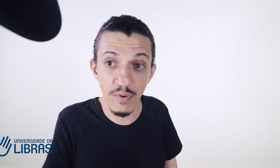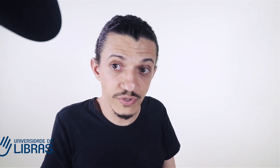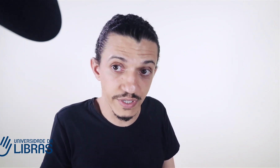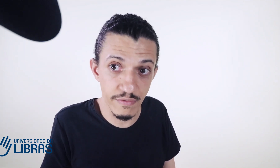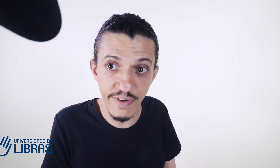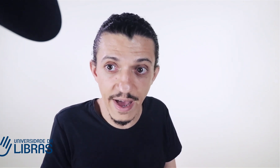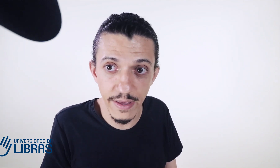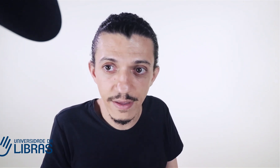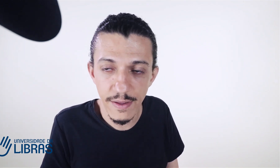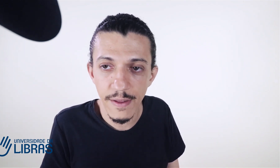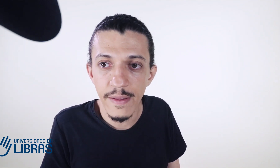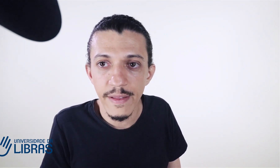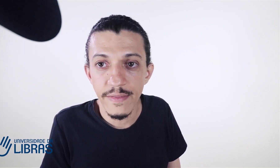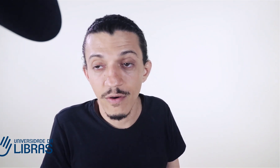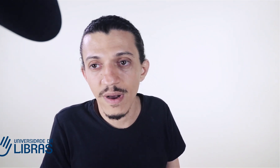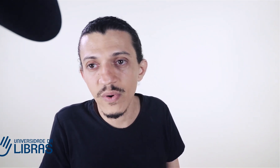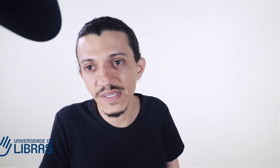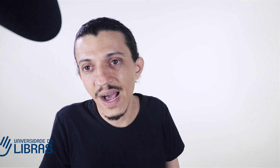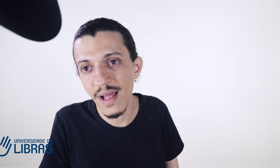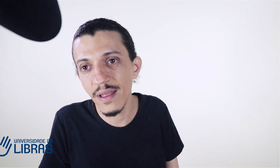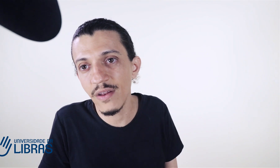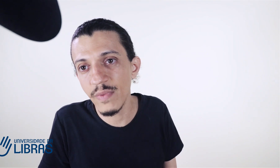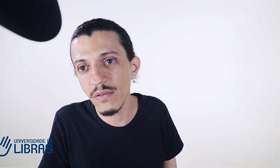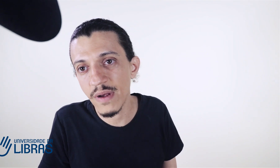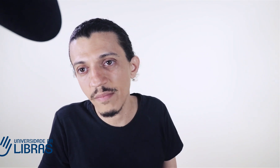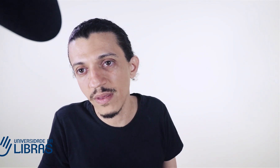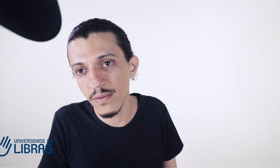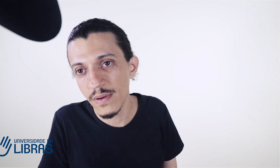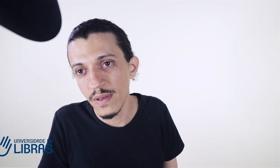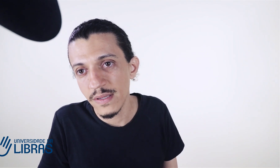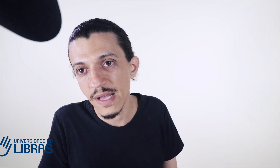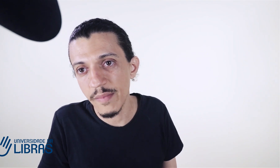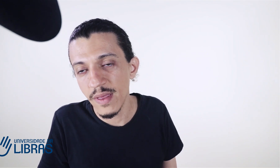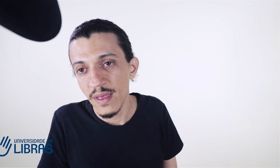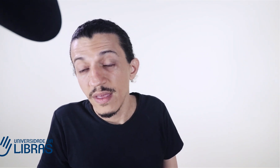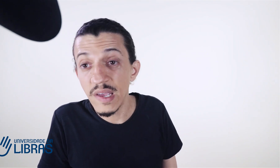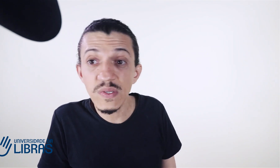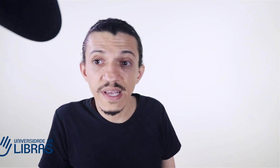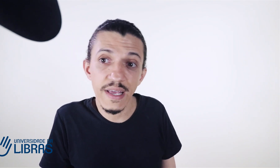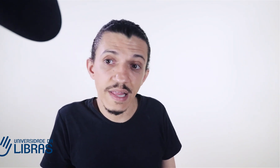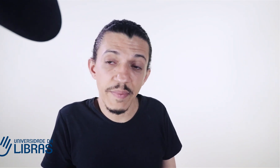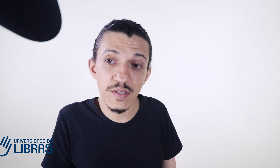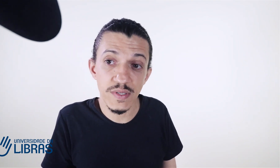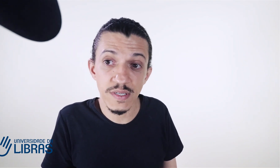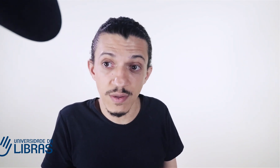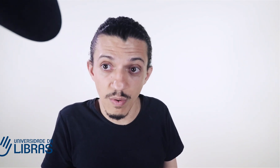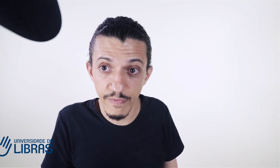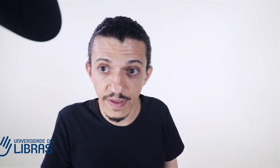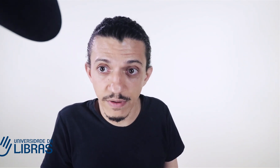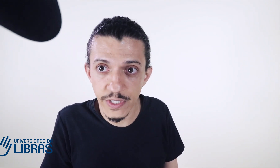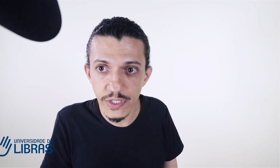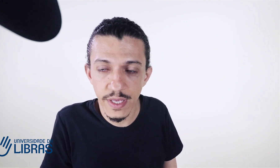dia não vai? Tem alguma coisa errada aí no meio do caminho, sabe? E eu sei que tem pessoas que estão ouvindo a gente